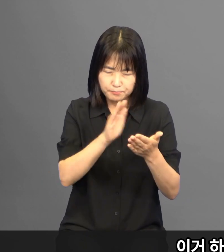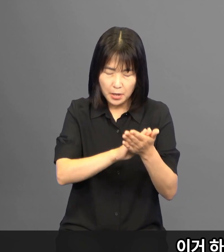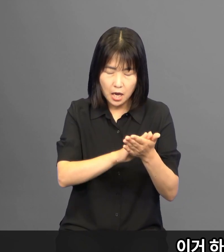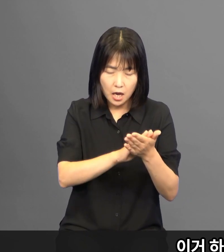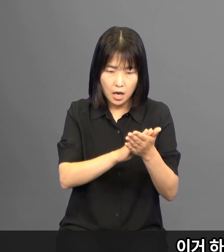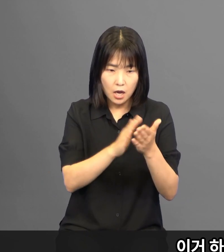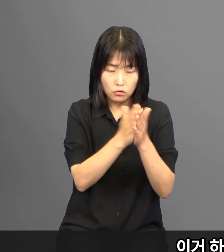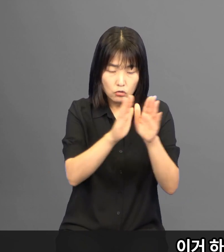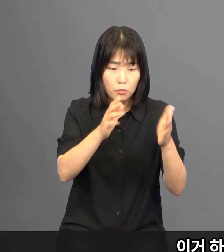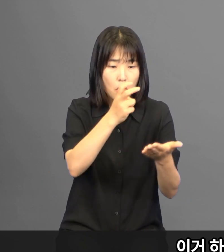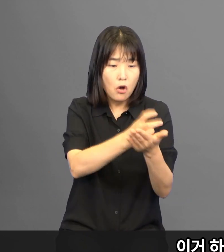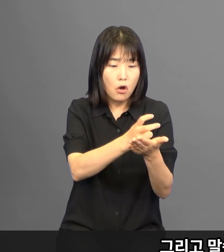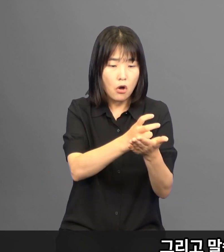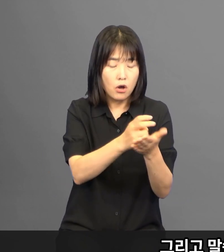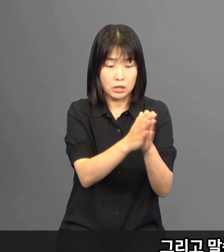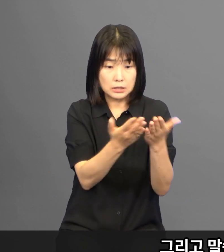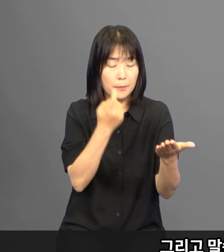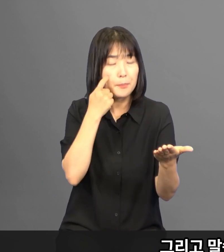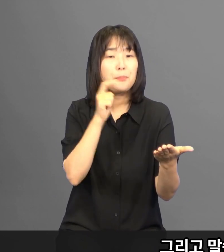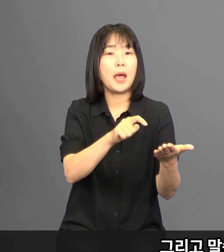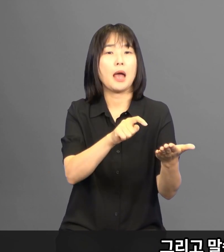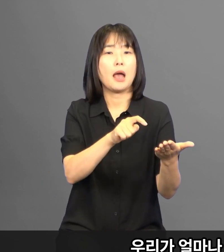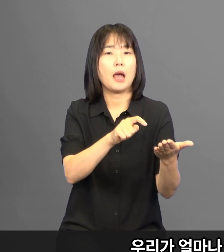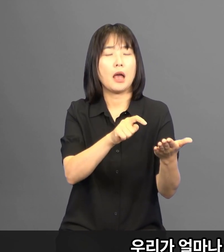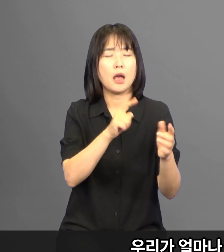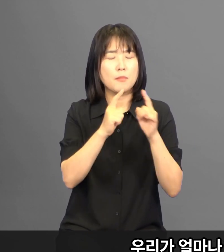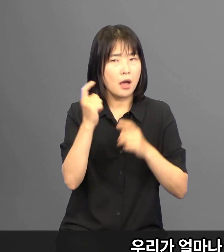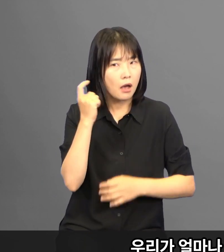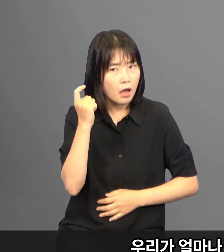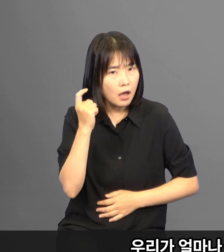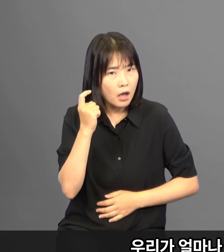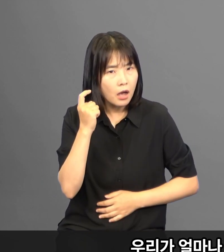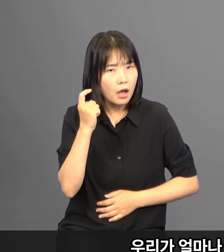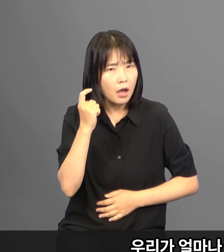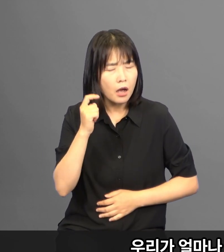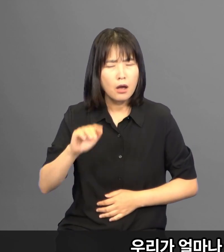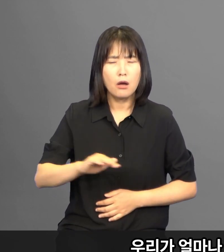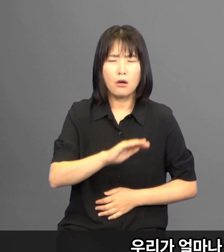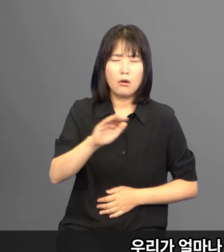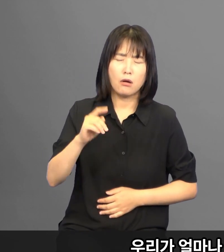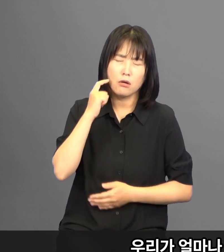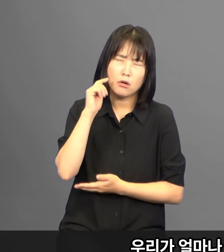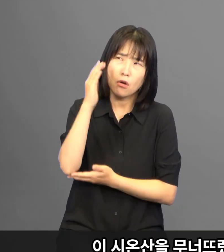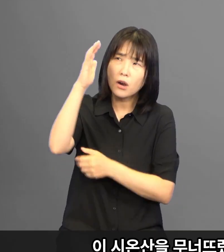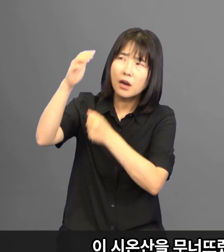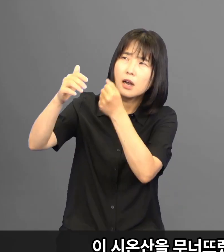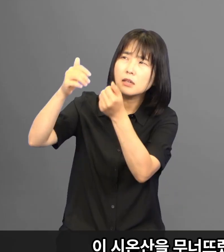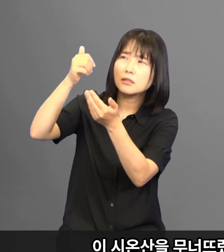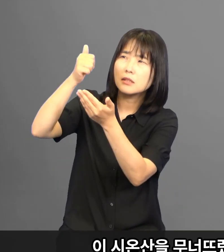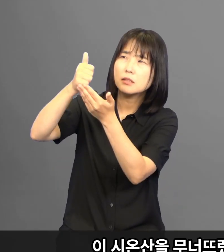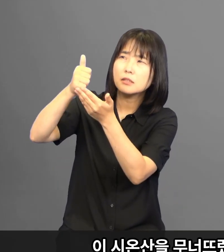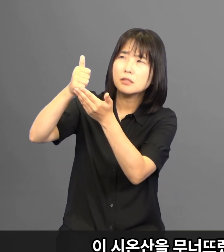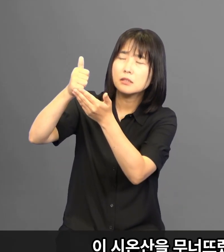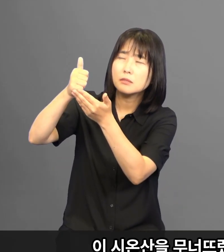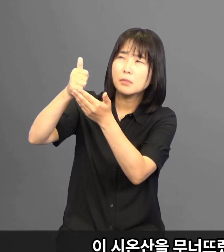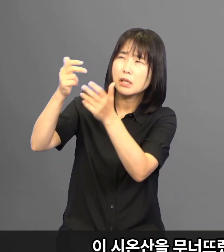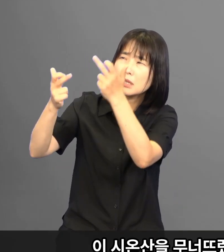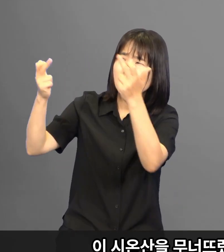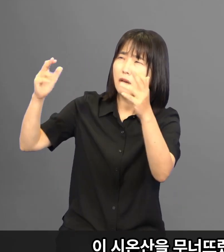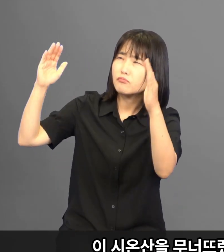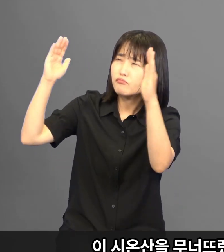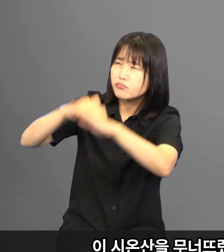이거 하나님의 은혜죠. 그리고 말씀을 듣다 보니까 우리가 얼마나 영광스러운 하나님이 이 시온산을